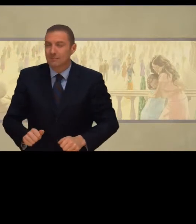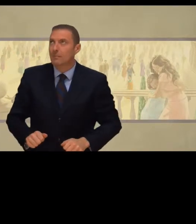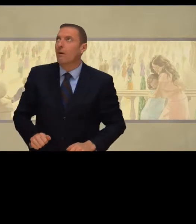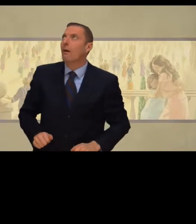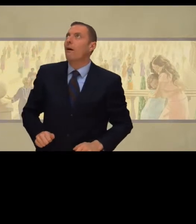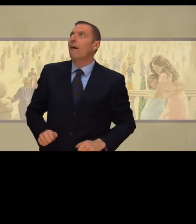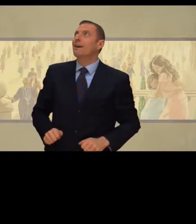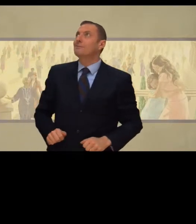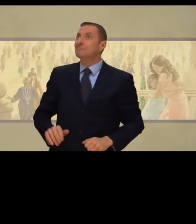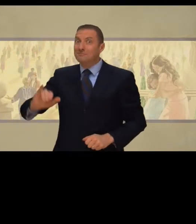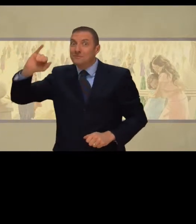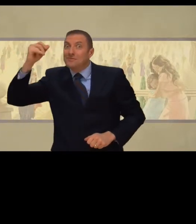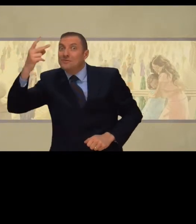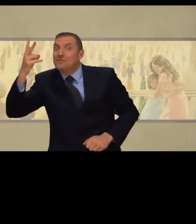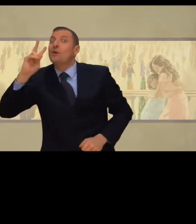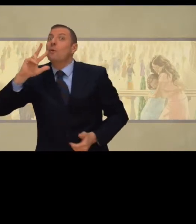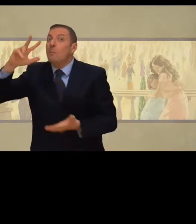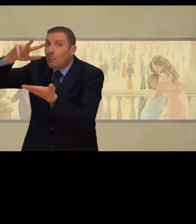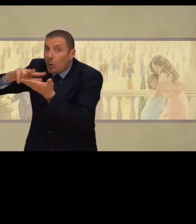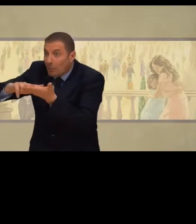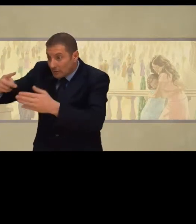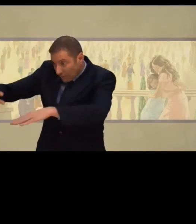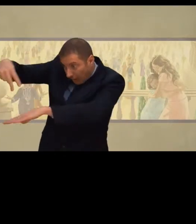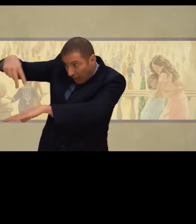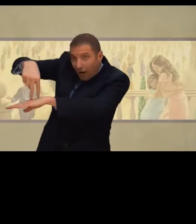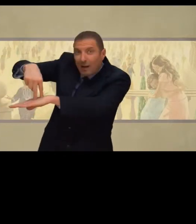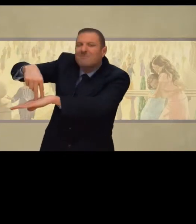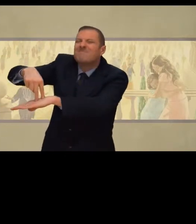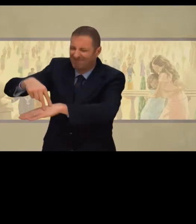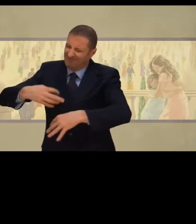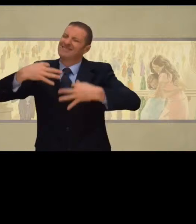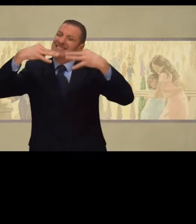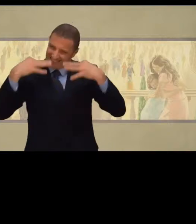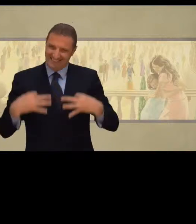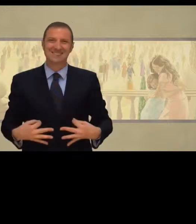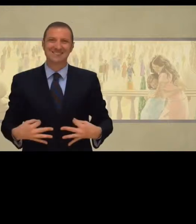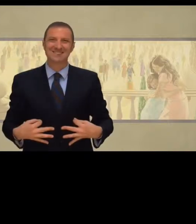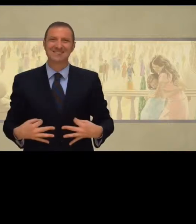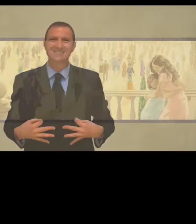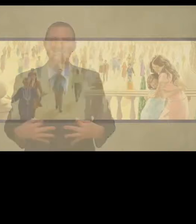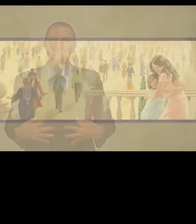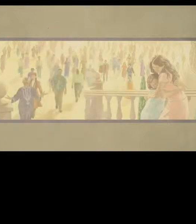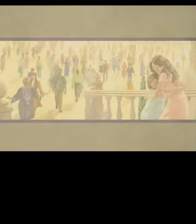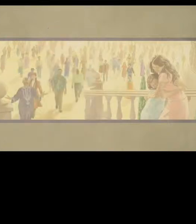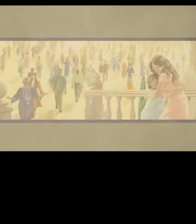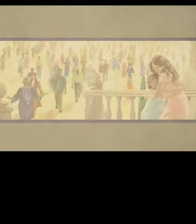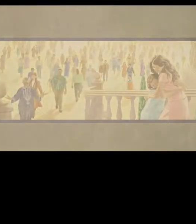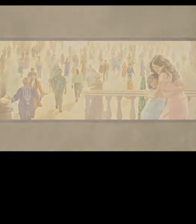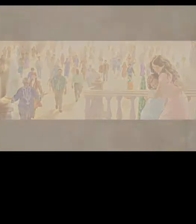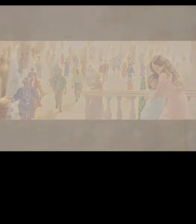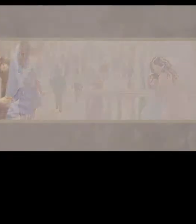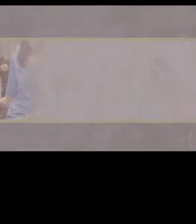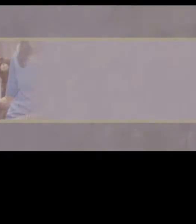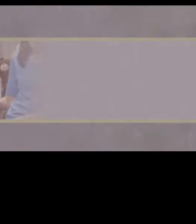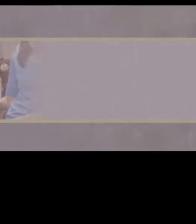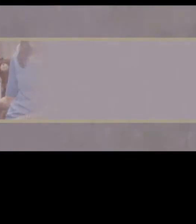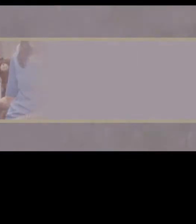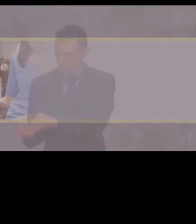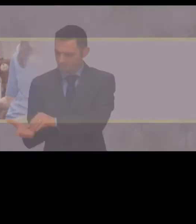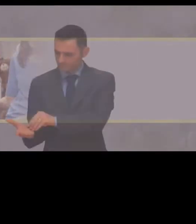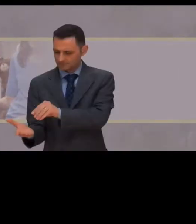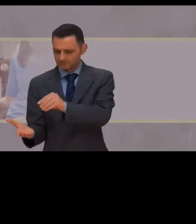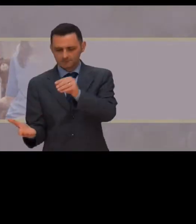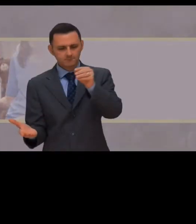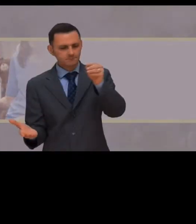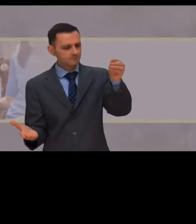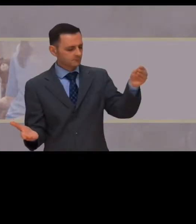ci servi Dio ma ora non c'è più e nella sua